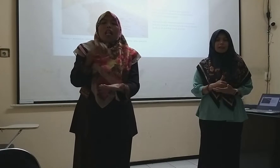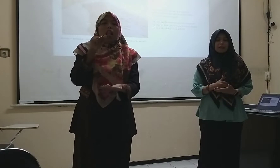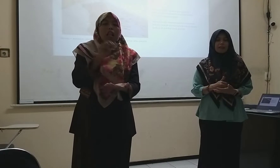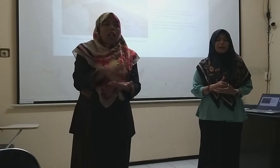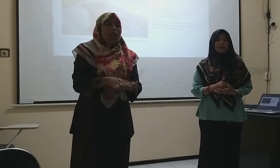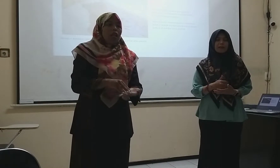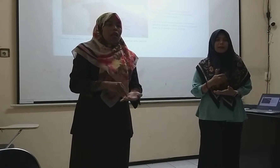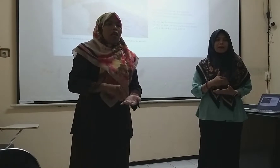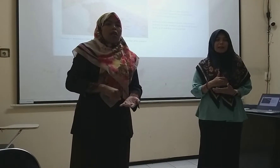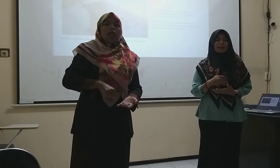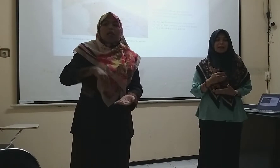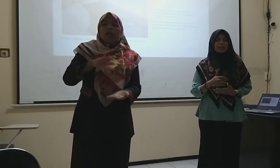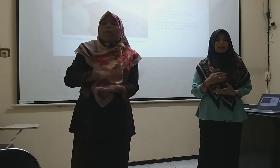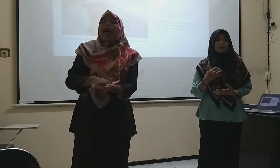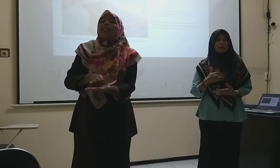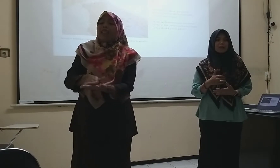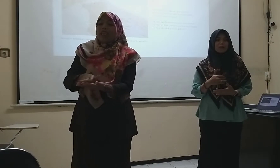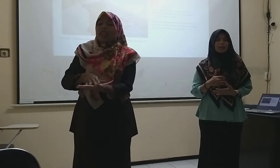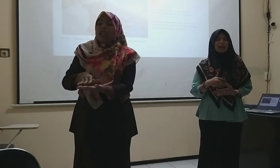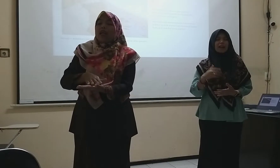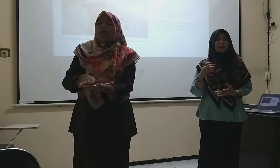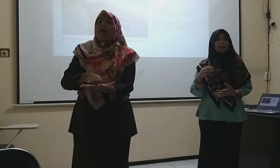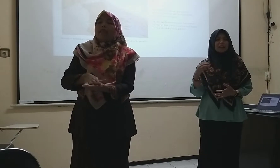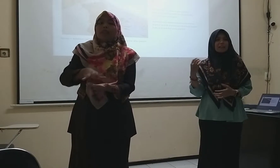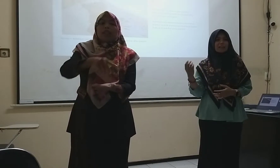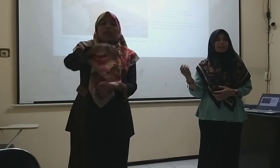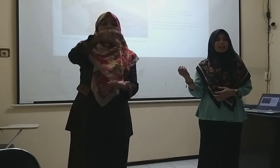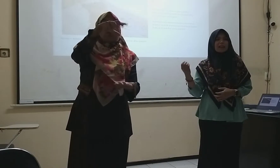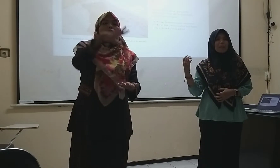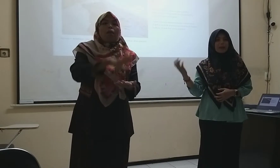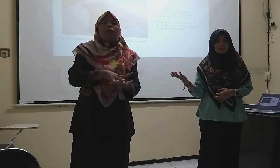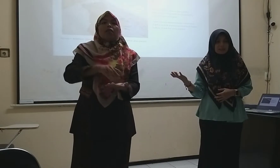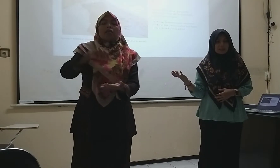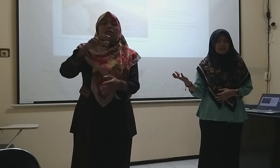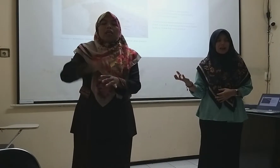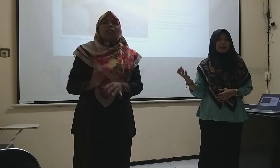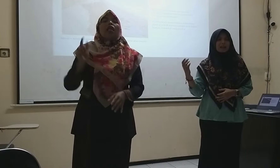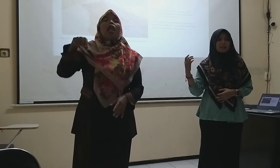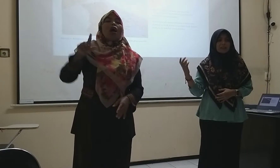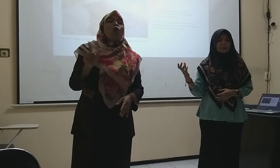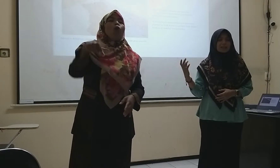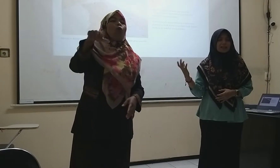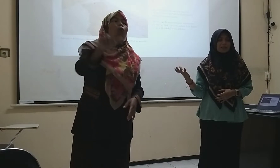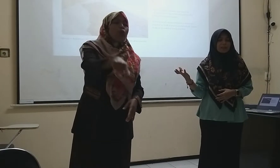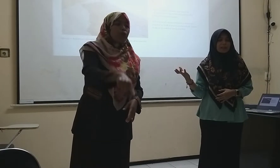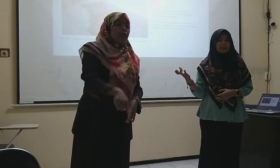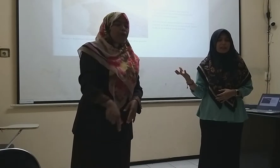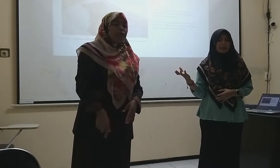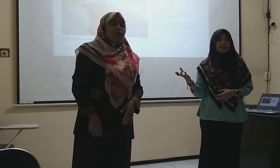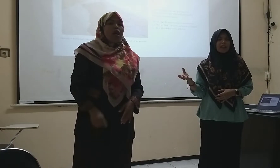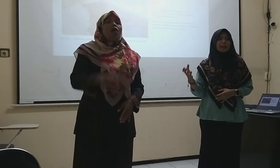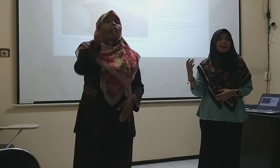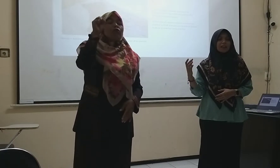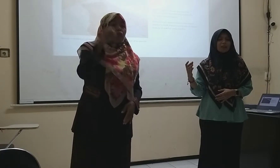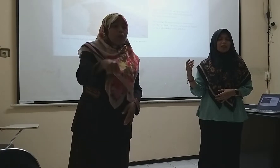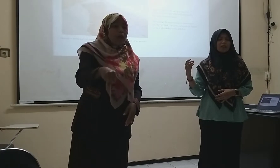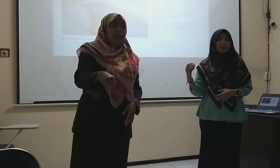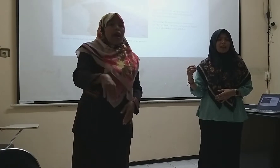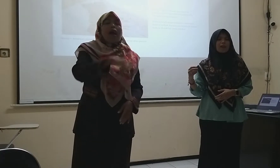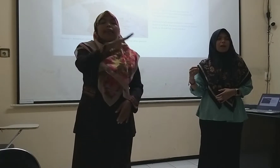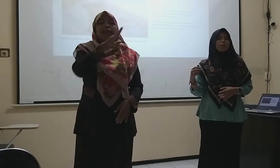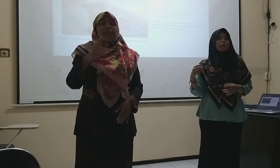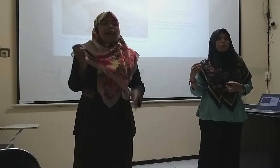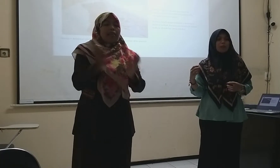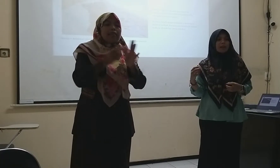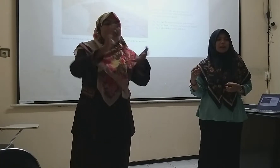Ambil. Nah, bagaimana cara kita menanggulangi agar tidak terjadi abrasi, agar tidak terjadi pengikisan, yaitu